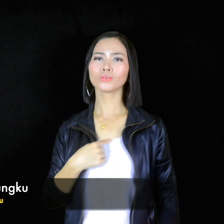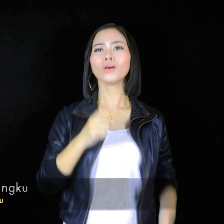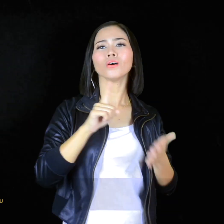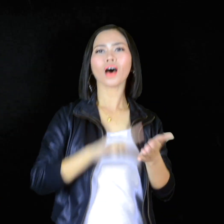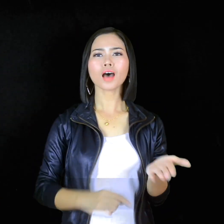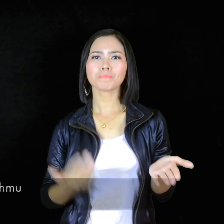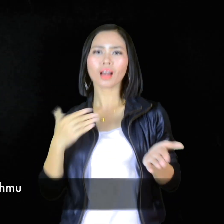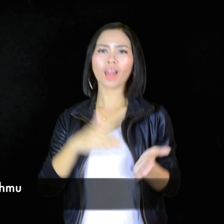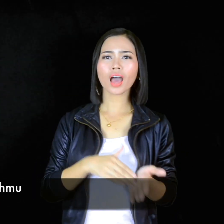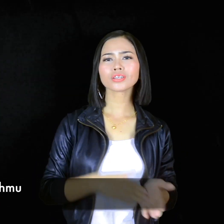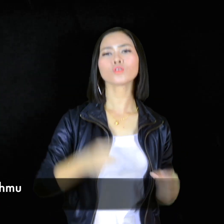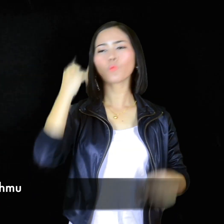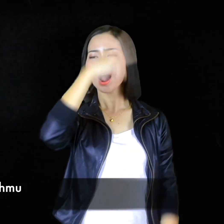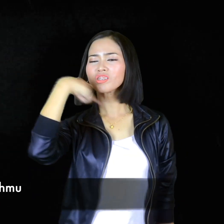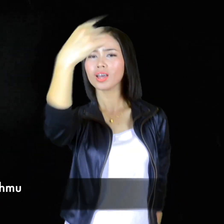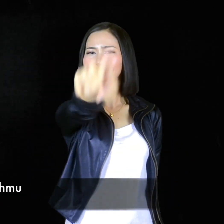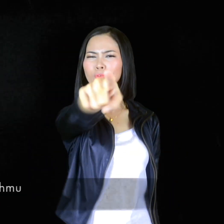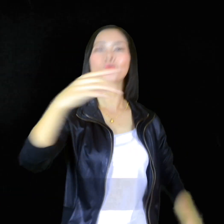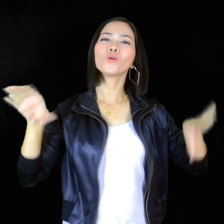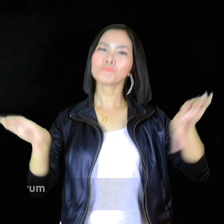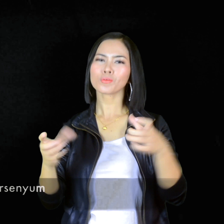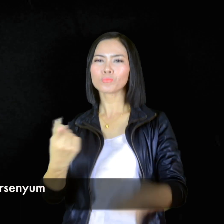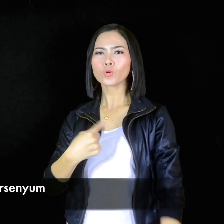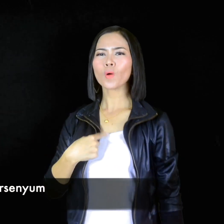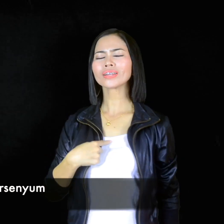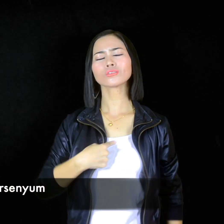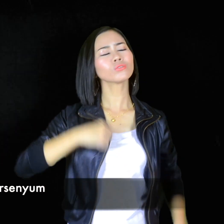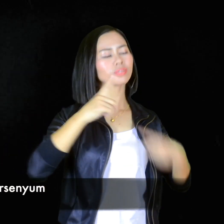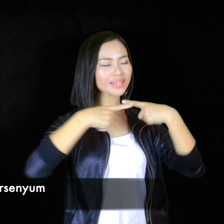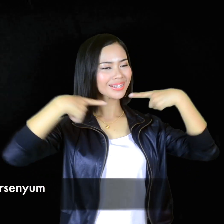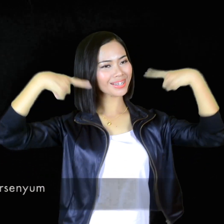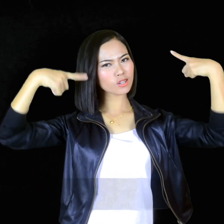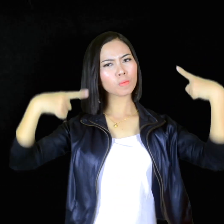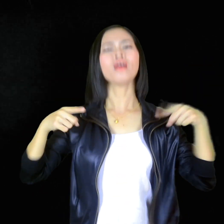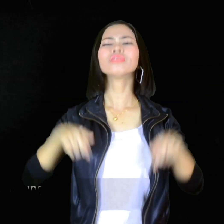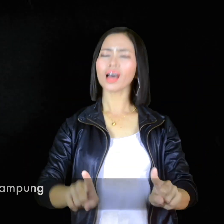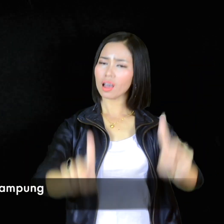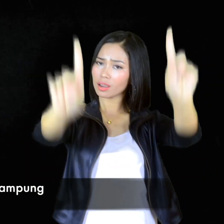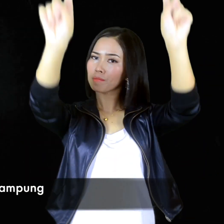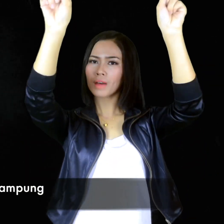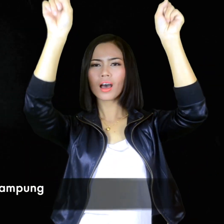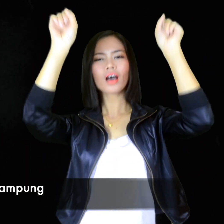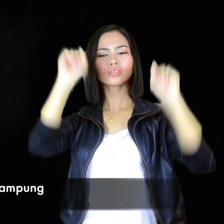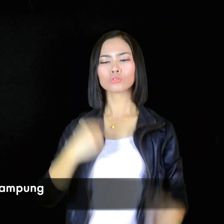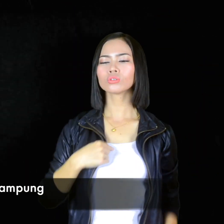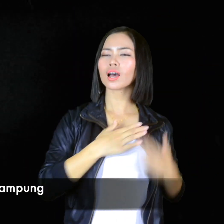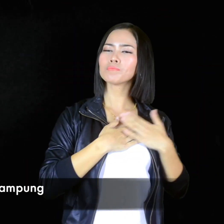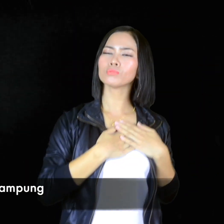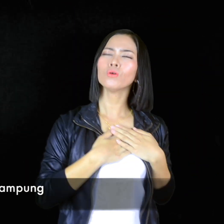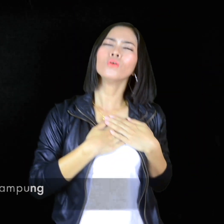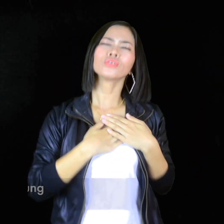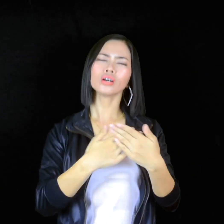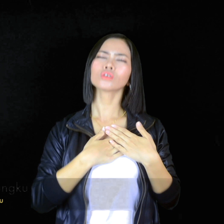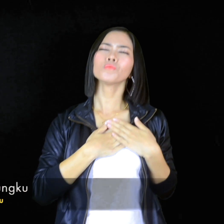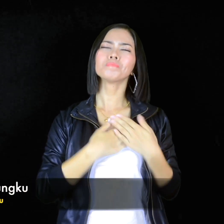jantungku Apalagi wajahmu Membuat ku tersenyum Tak dapat ku